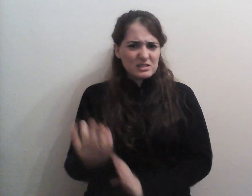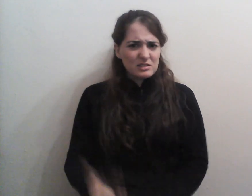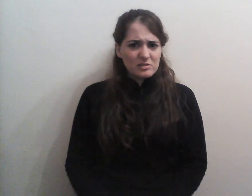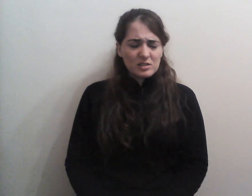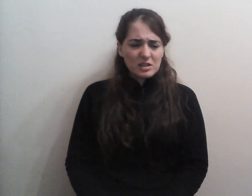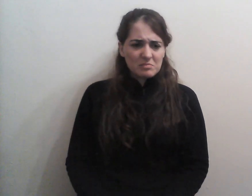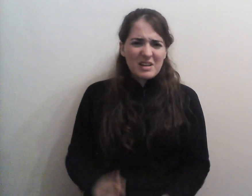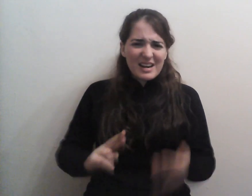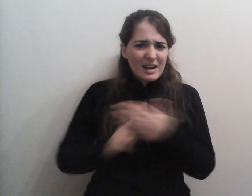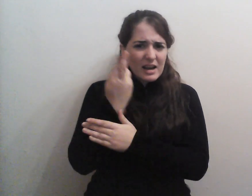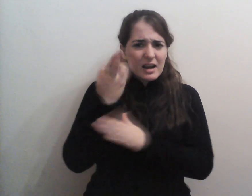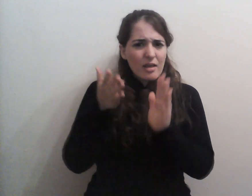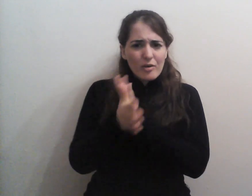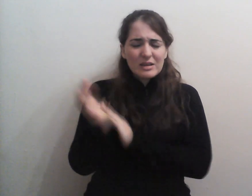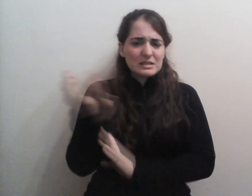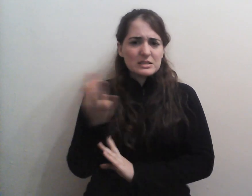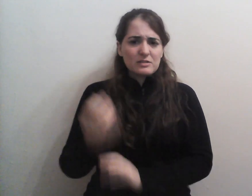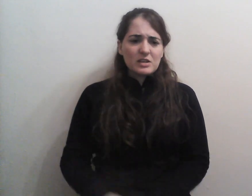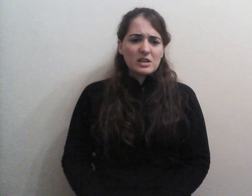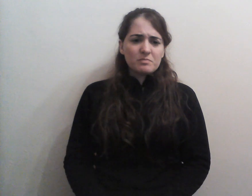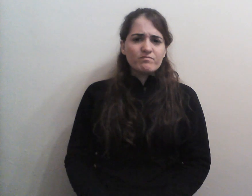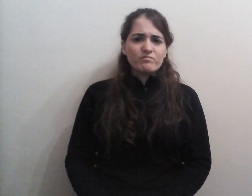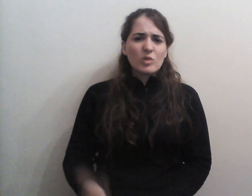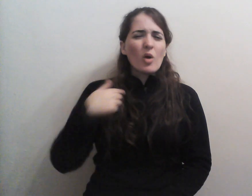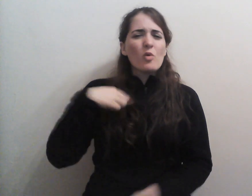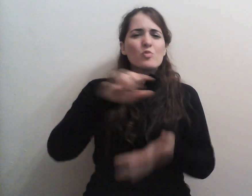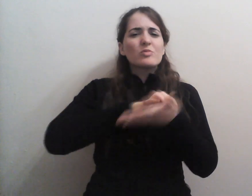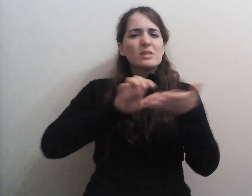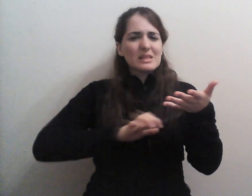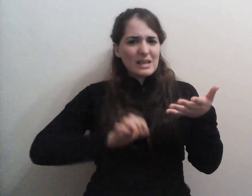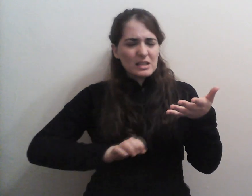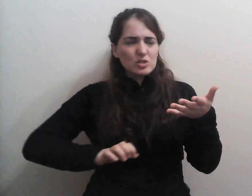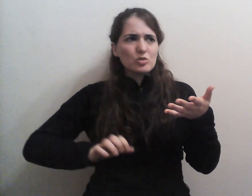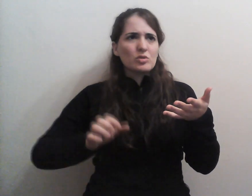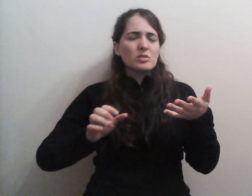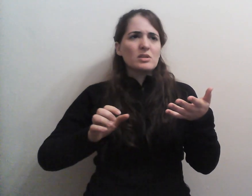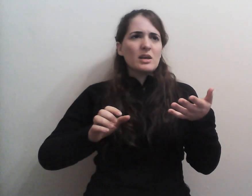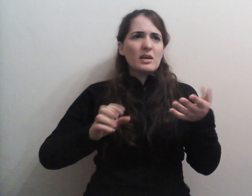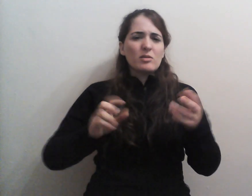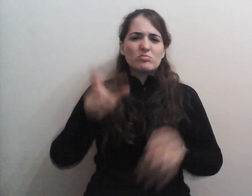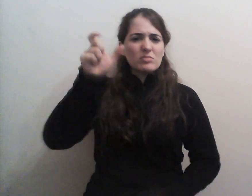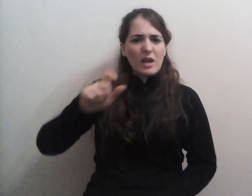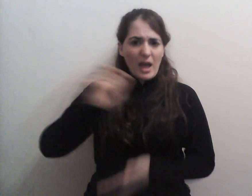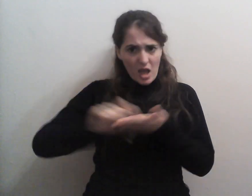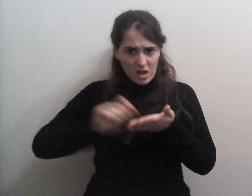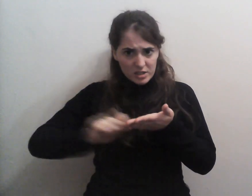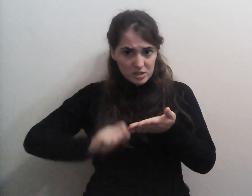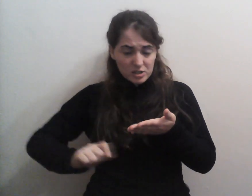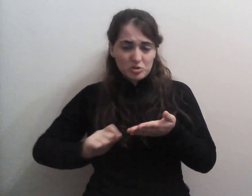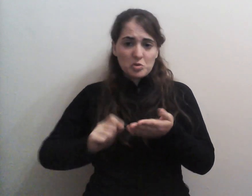regeneración? Os voy a citar un teólogo sistemático que, pues antes de Wayne Grudem publicar su teología